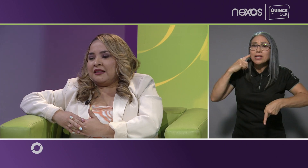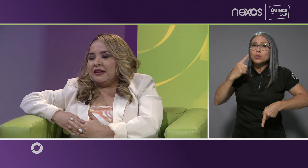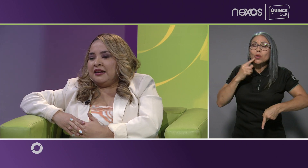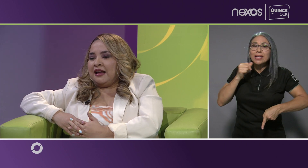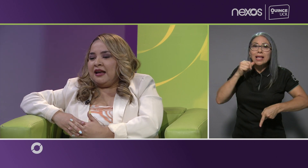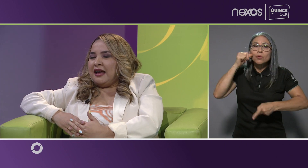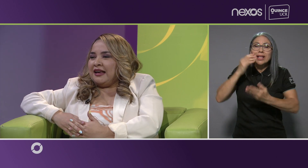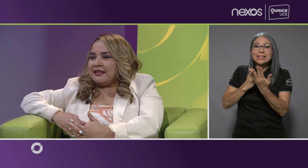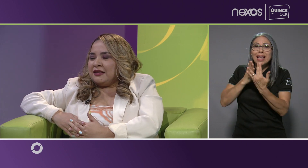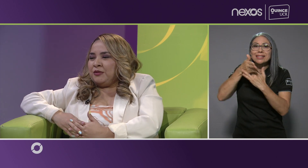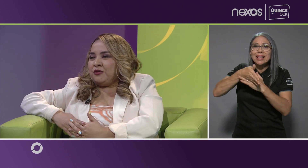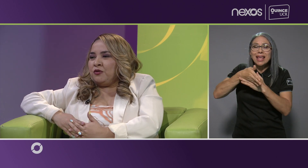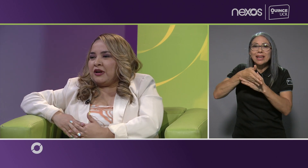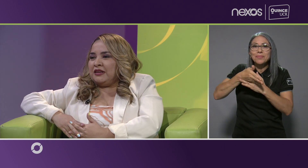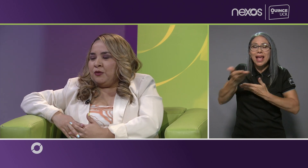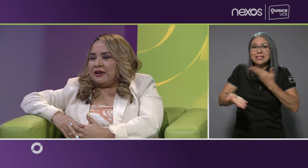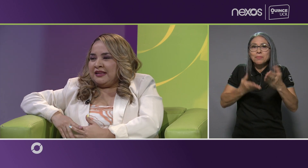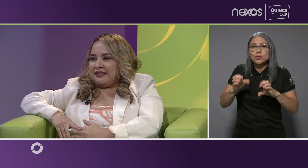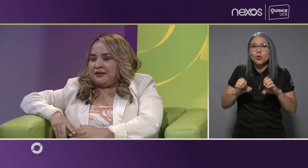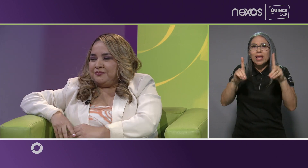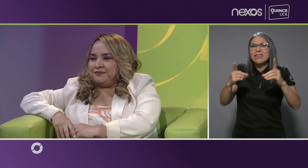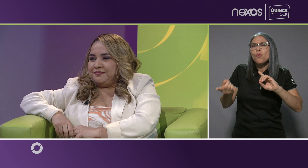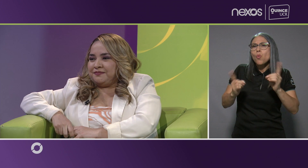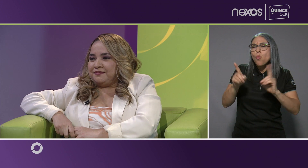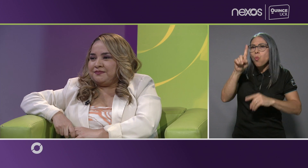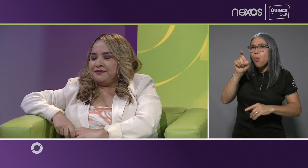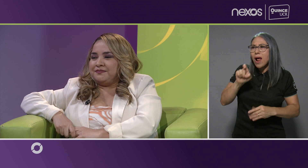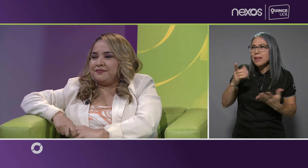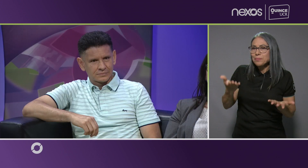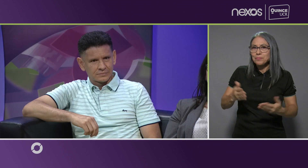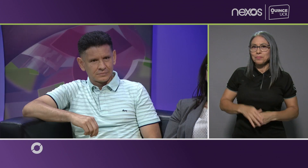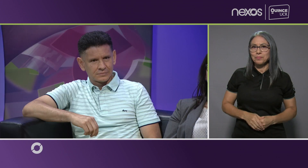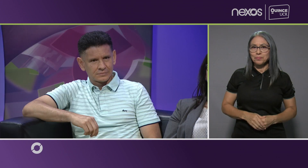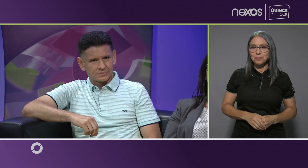de acceder a este servicio educativo, al CESA?